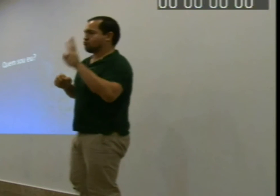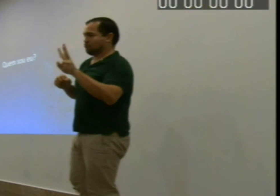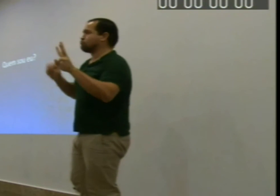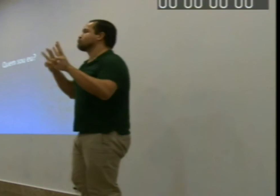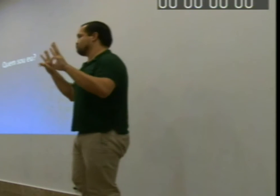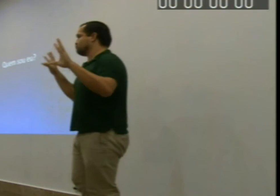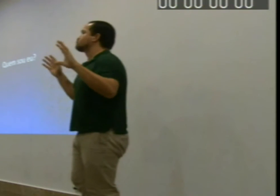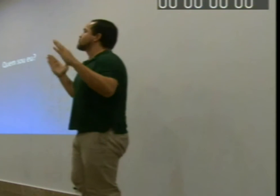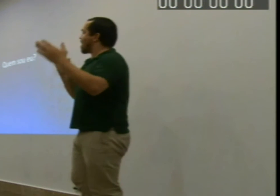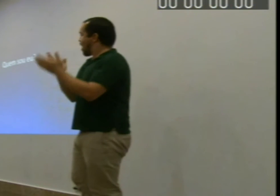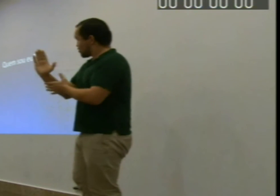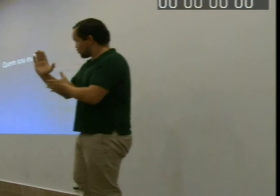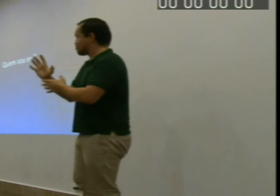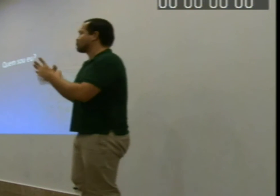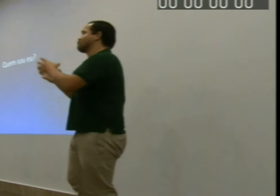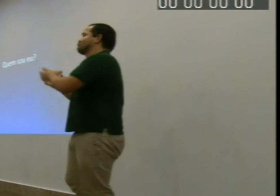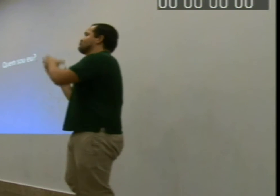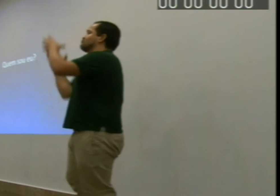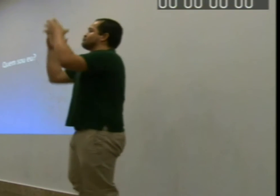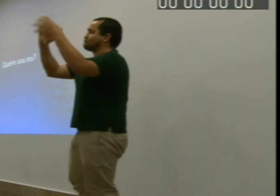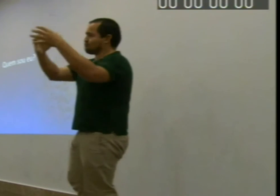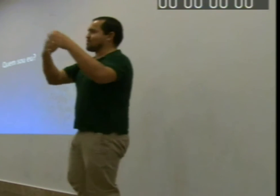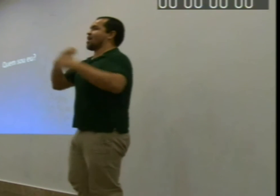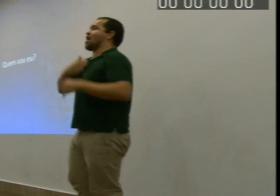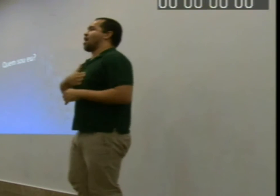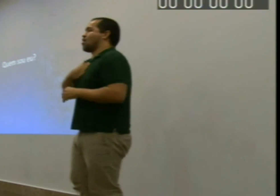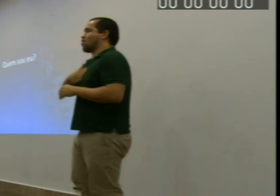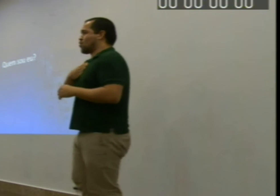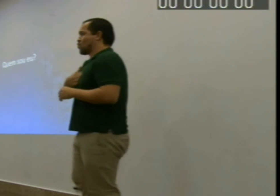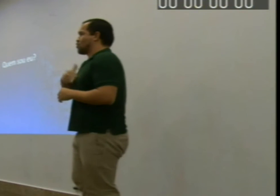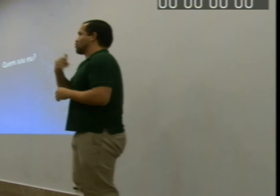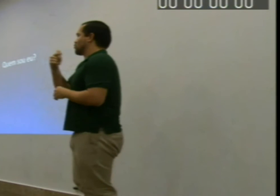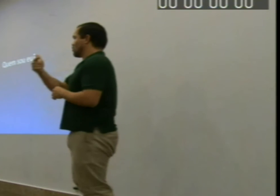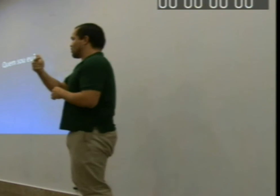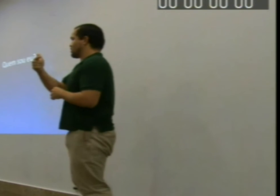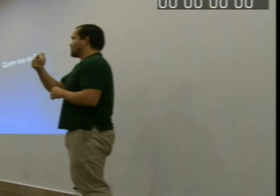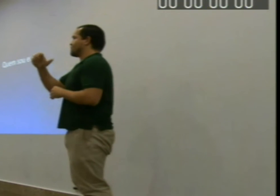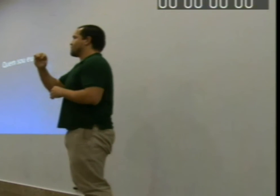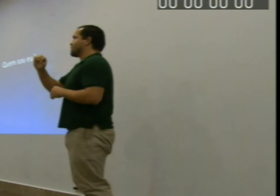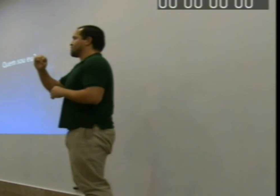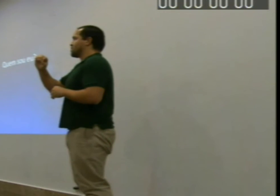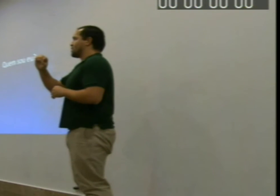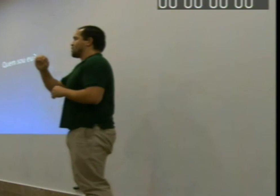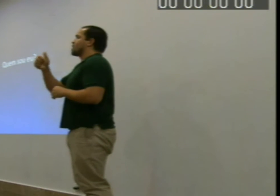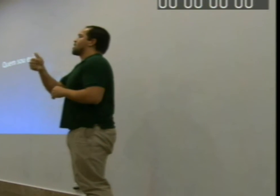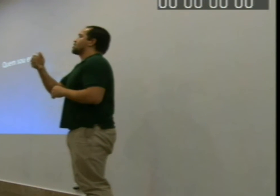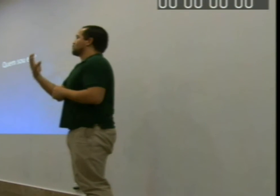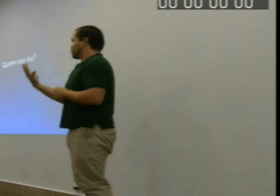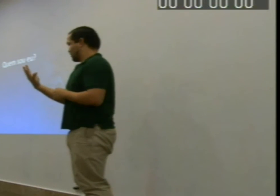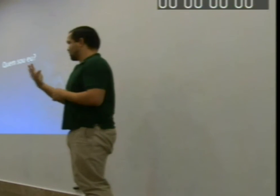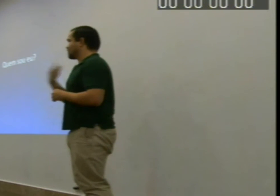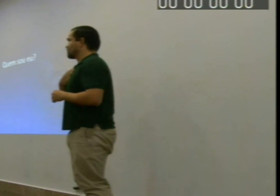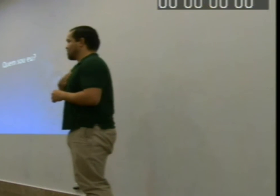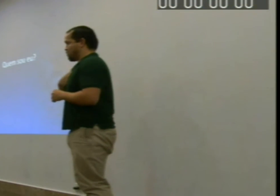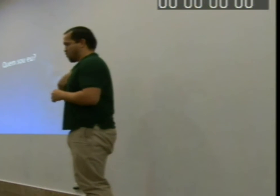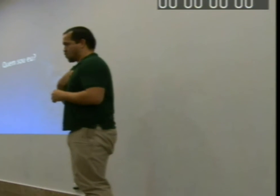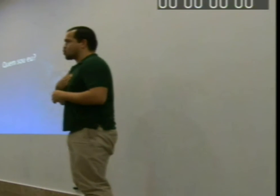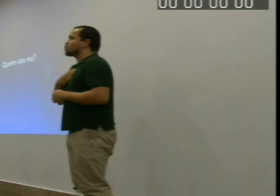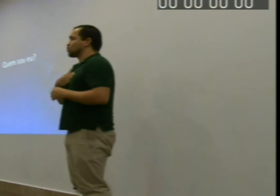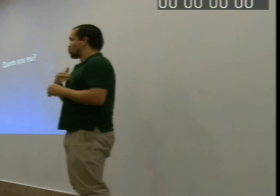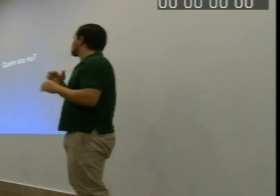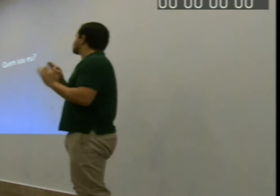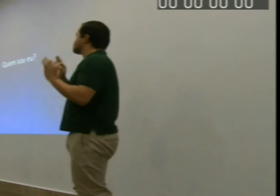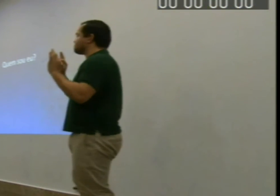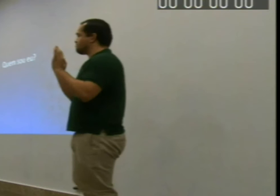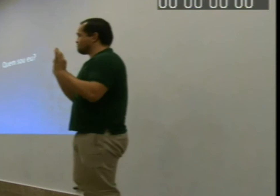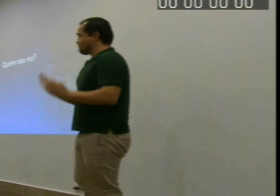três ouvintes e três surdos então era o grupo que passou e e fomos para gudi Isso foi em 2014